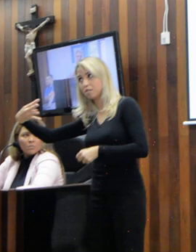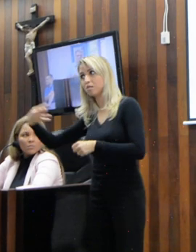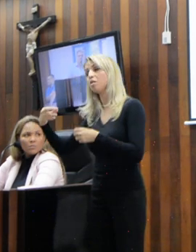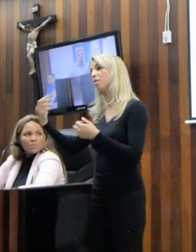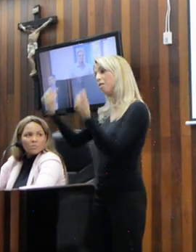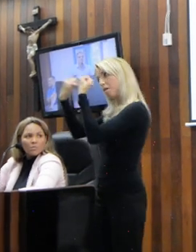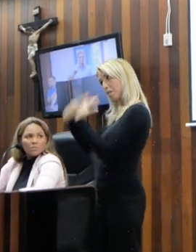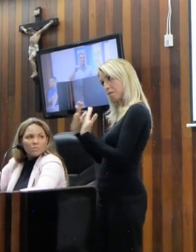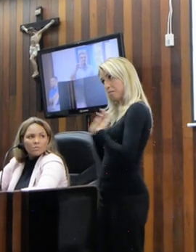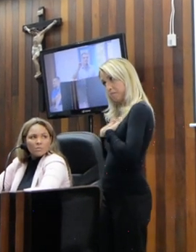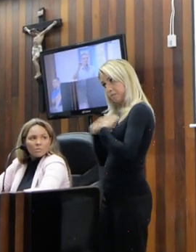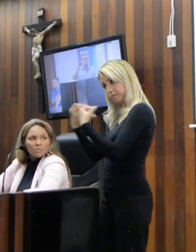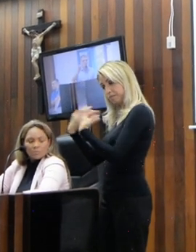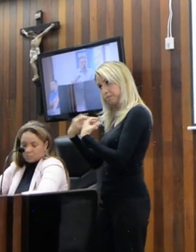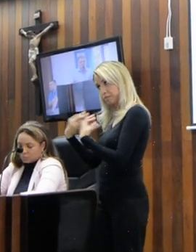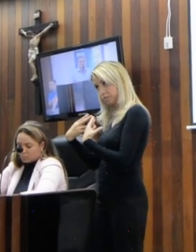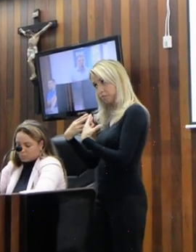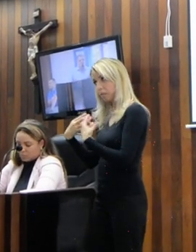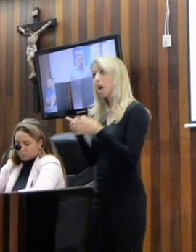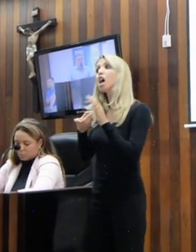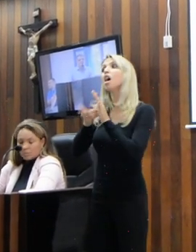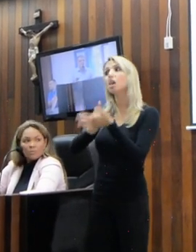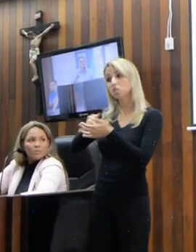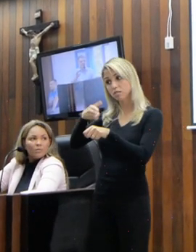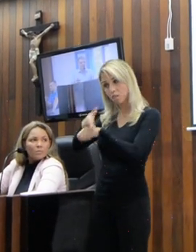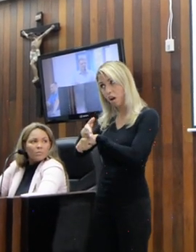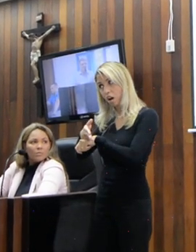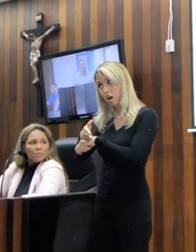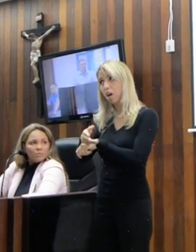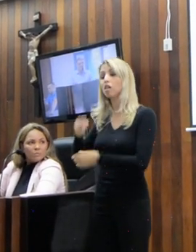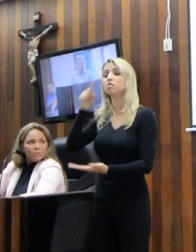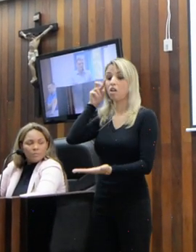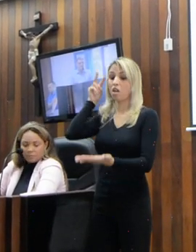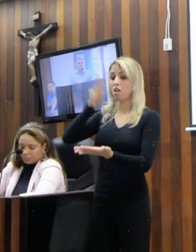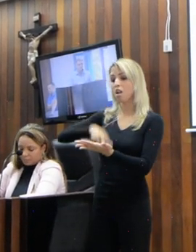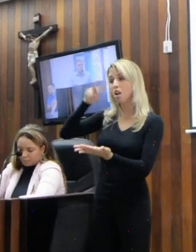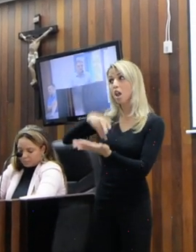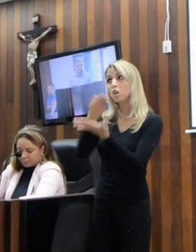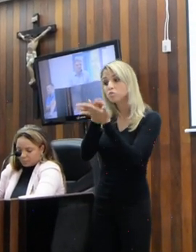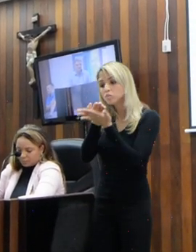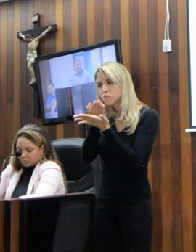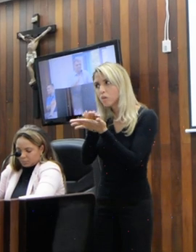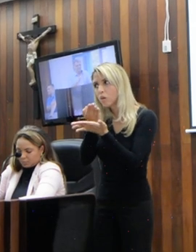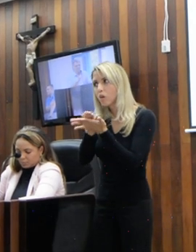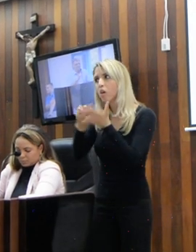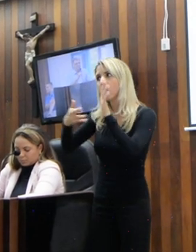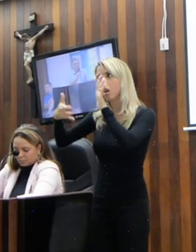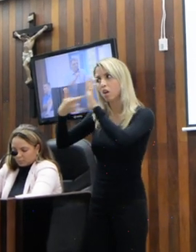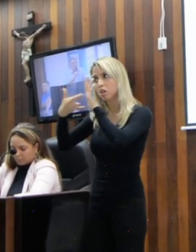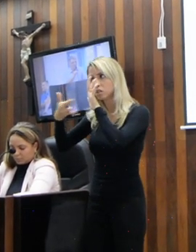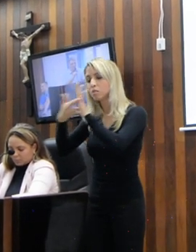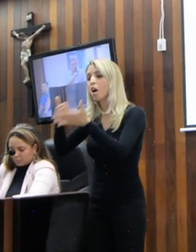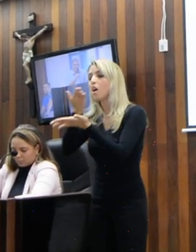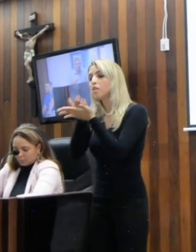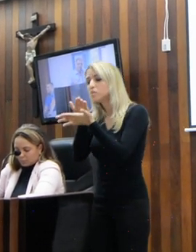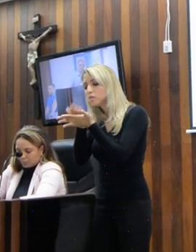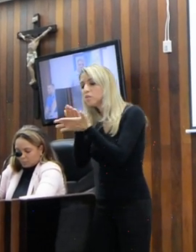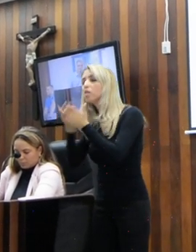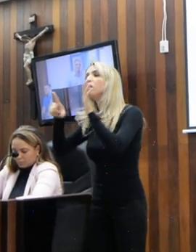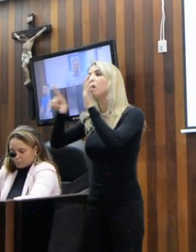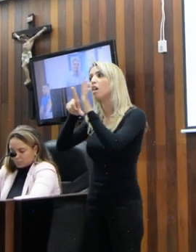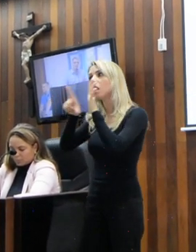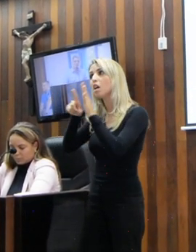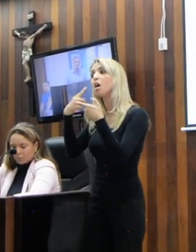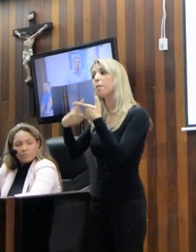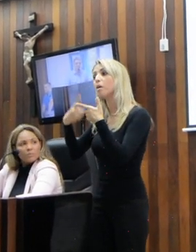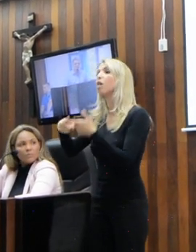janeiro, você pegue o regimento interno, pegue a lei orgânica e vai estudar. Porque você tem que entrar na Câmara